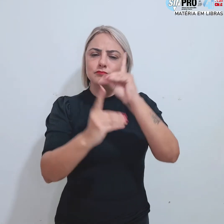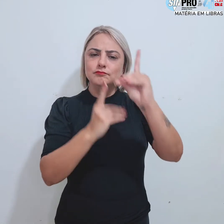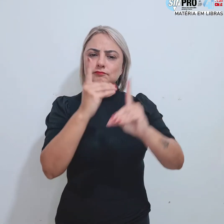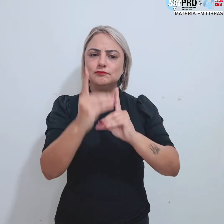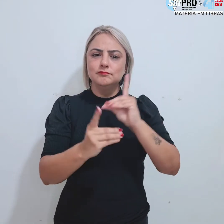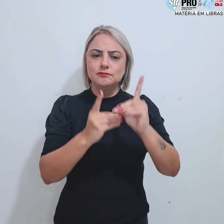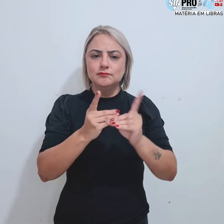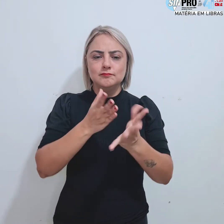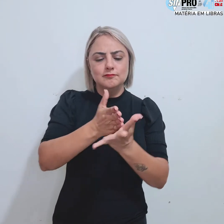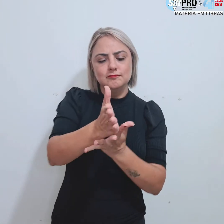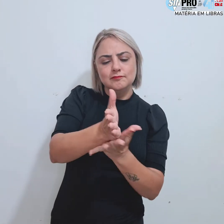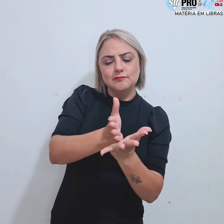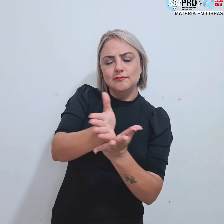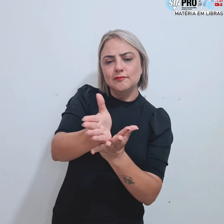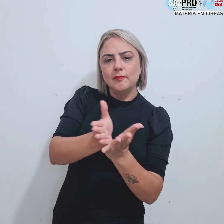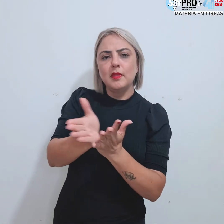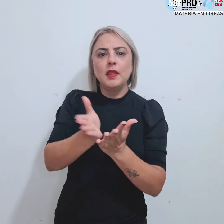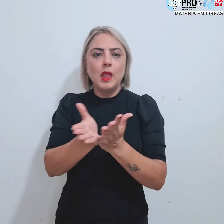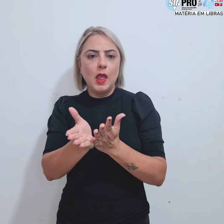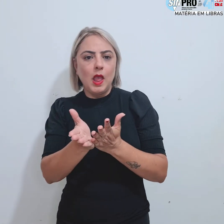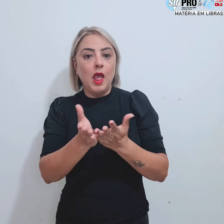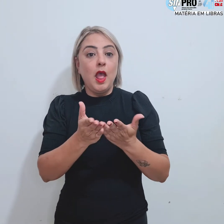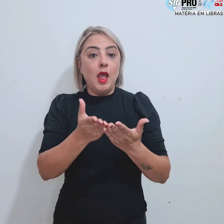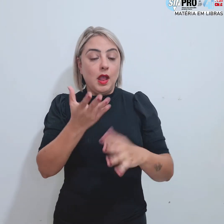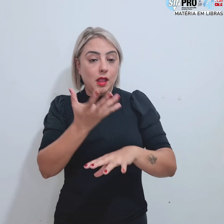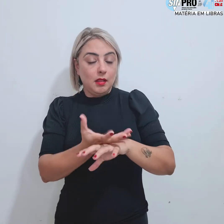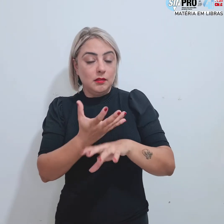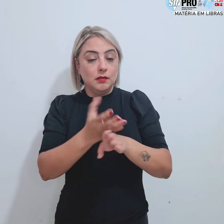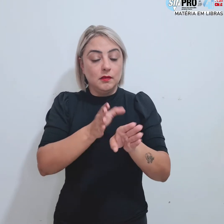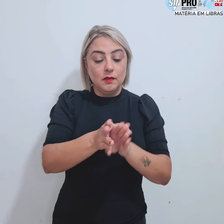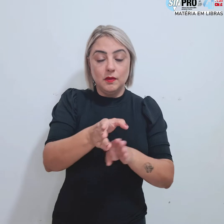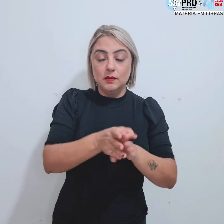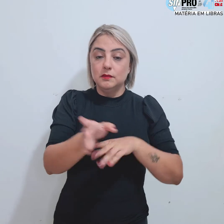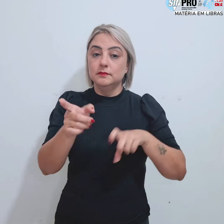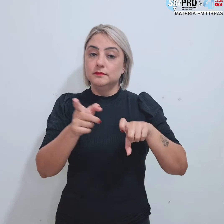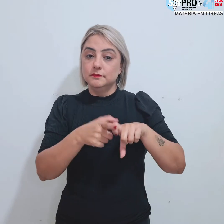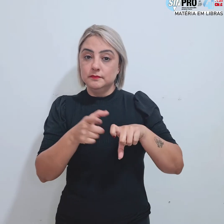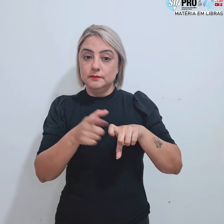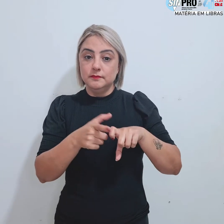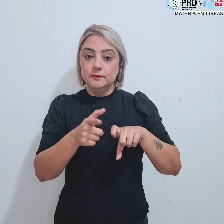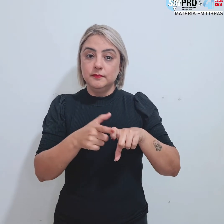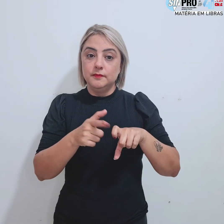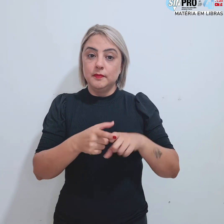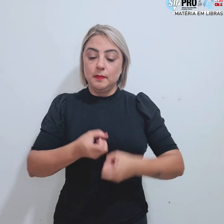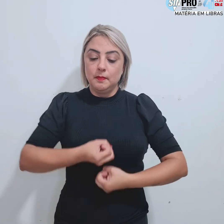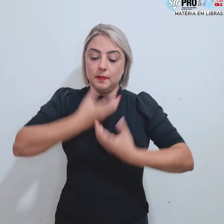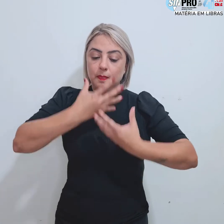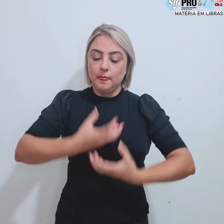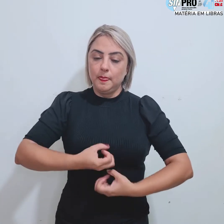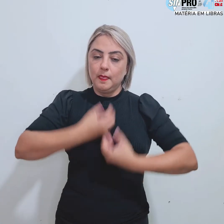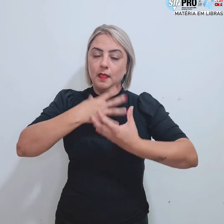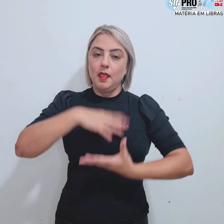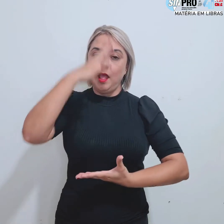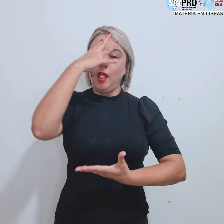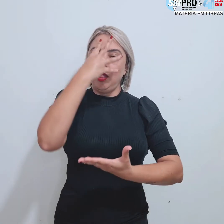didática e transversal questões como orientação sexual e expressão e